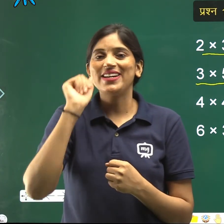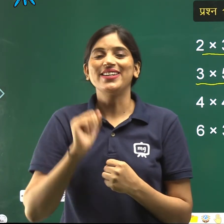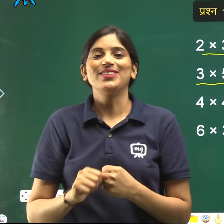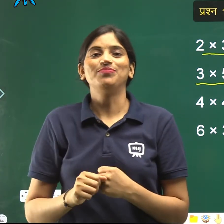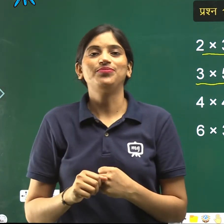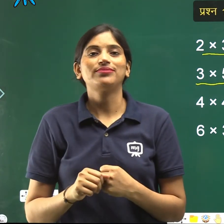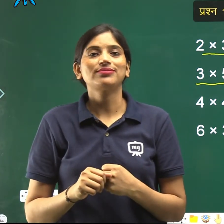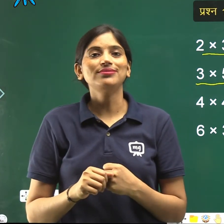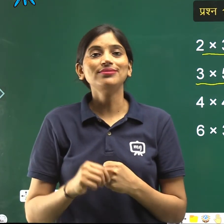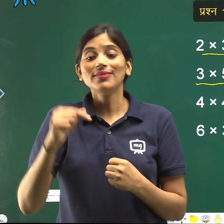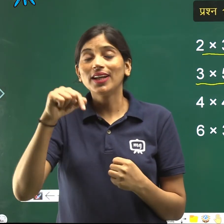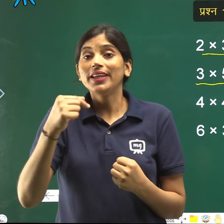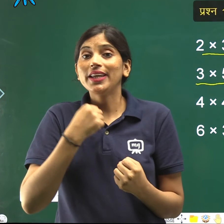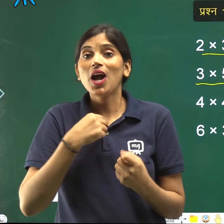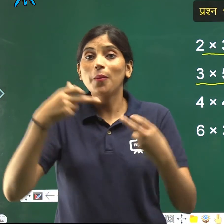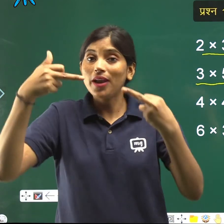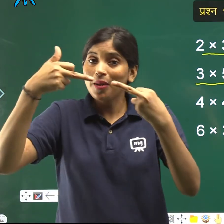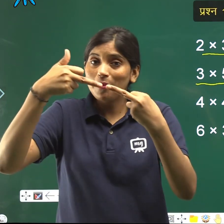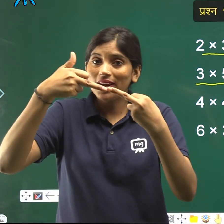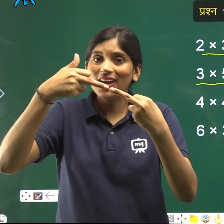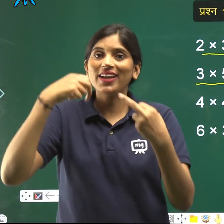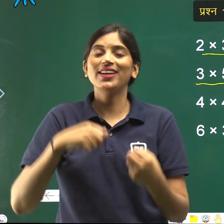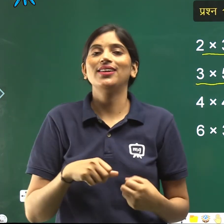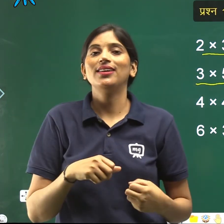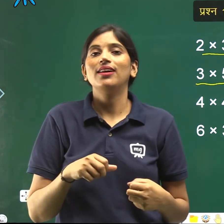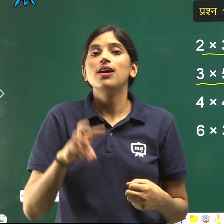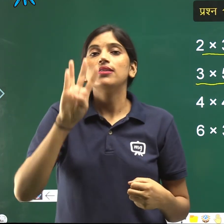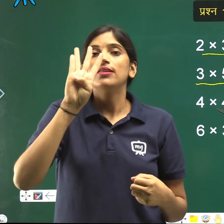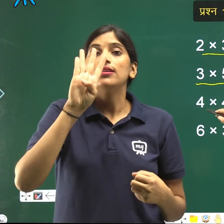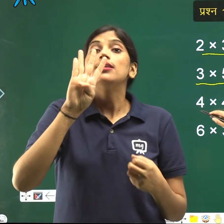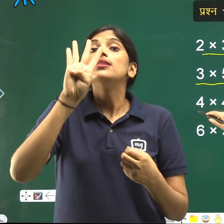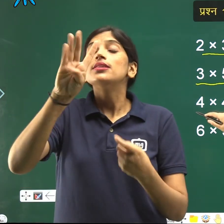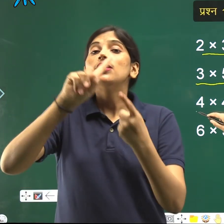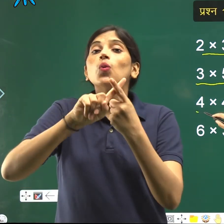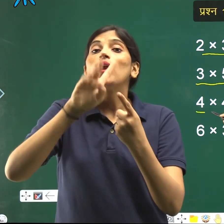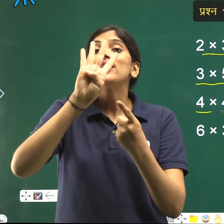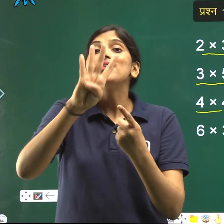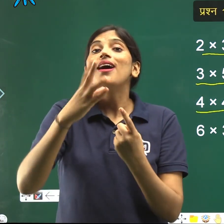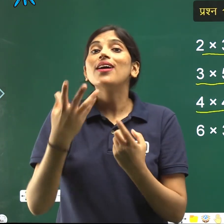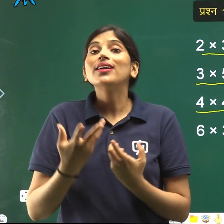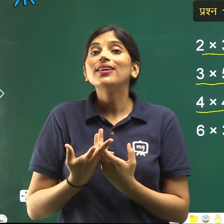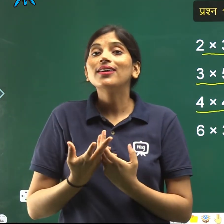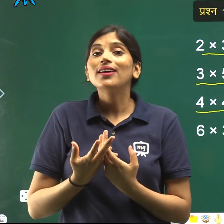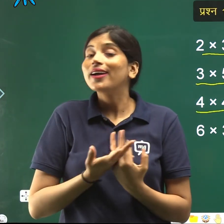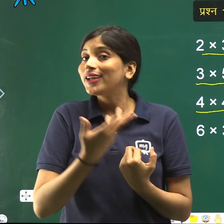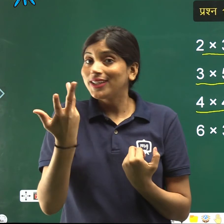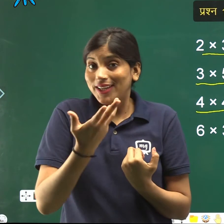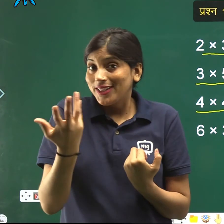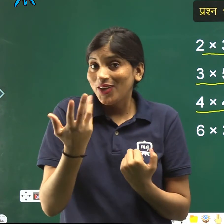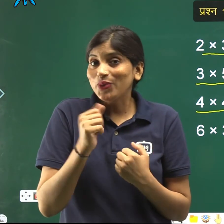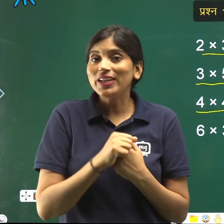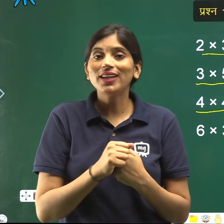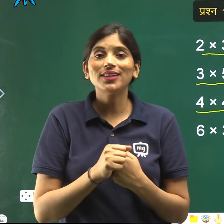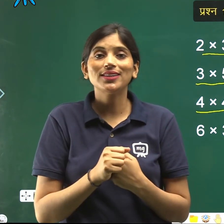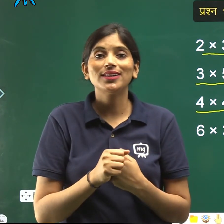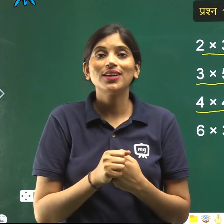15। ये हमने मिलाए। 4 गुणा 4 कितने होते